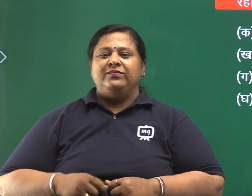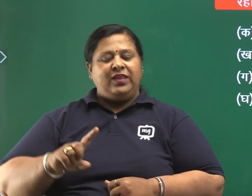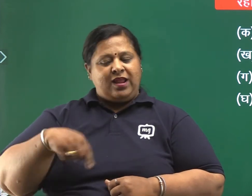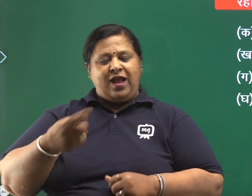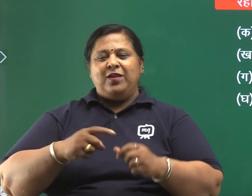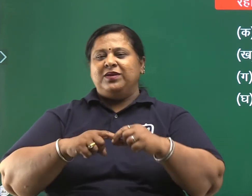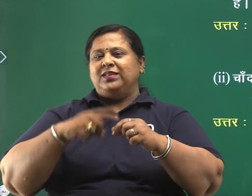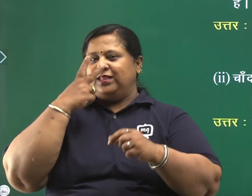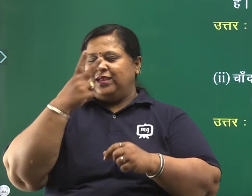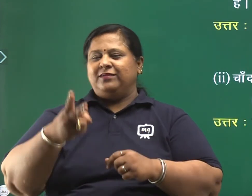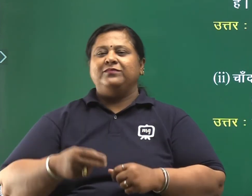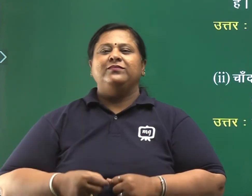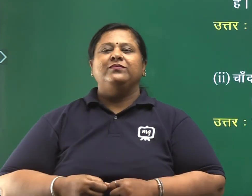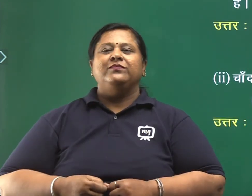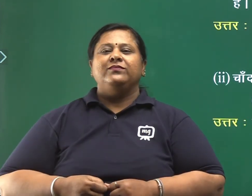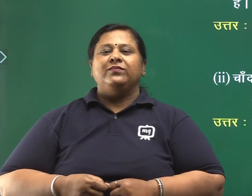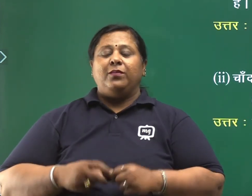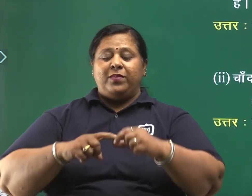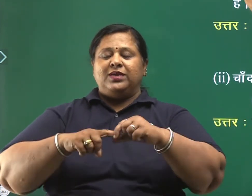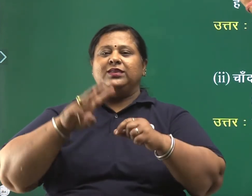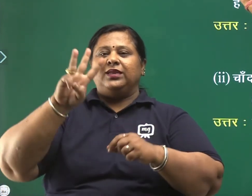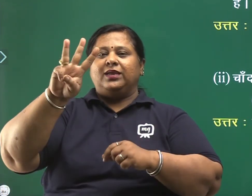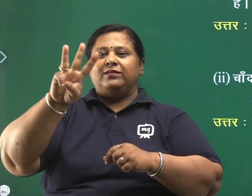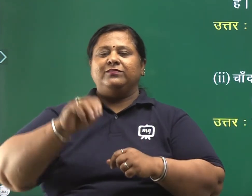आगे का प्रश्न देखते हैं। प्रश्न 3,